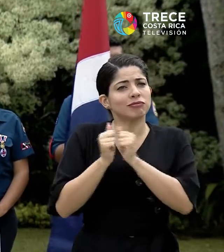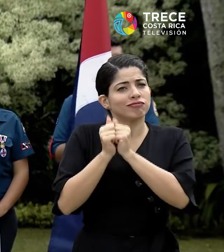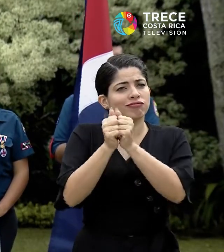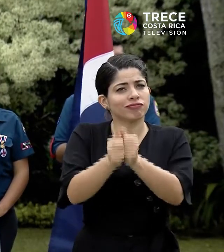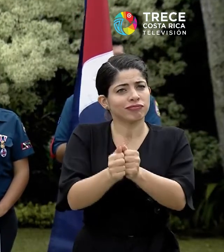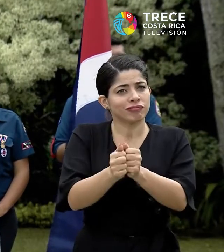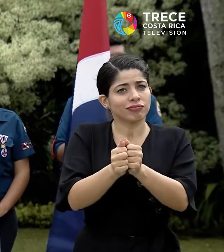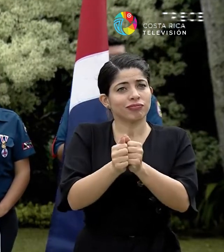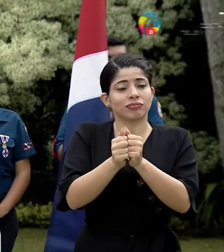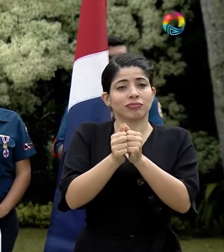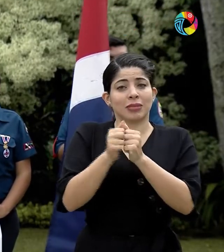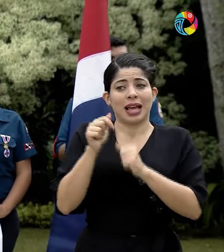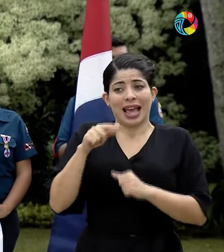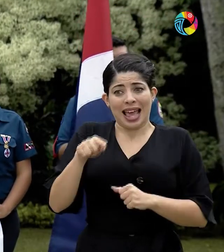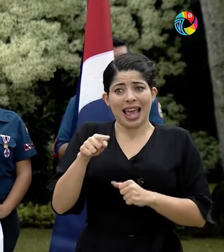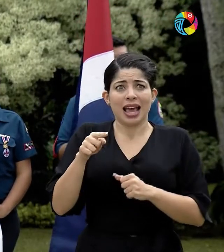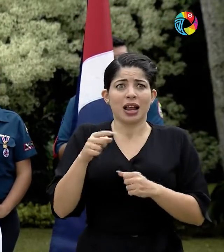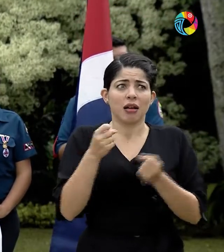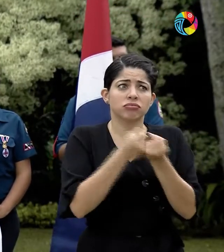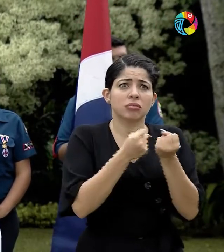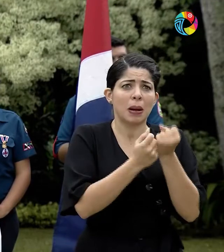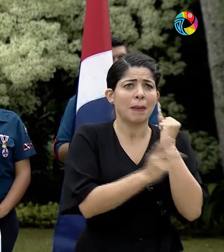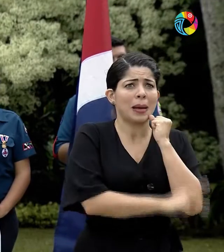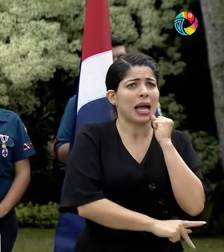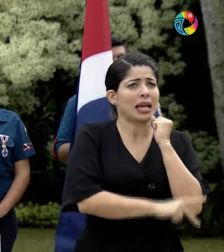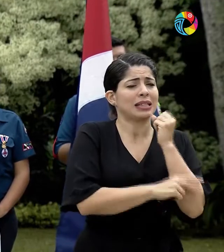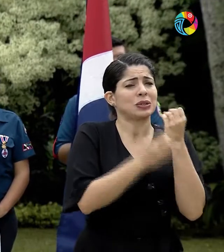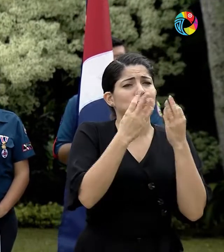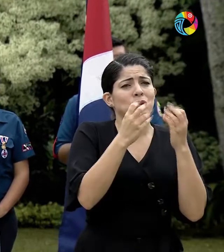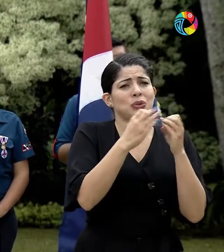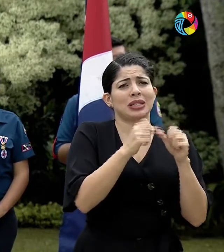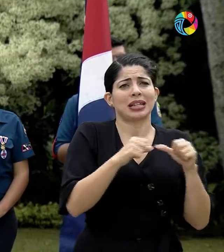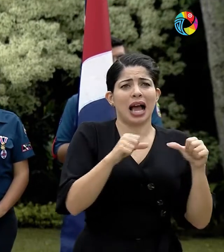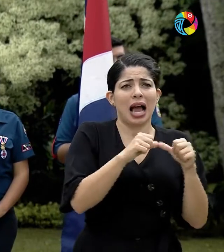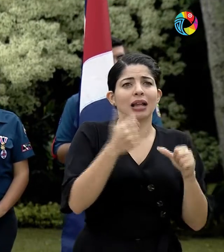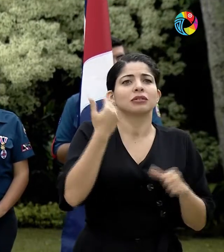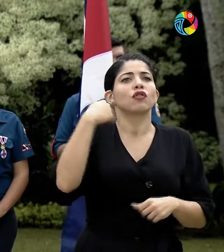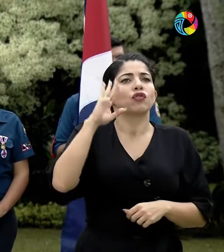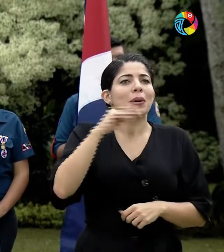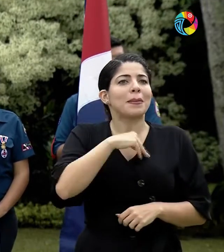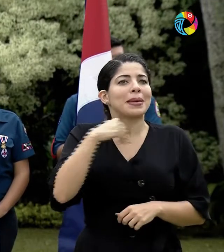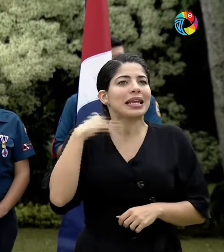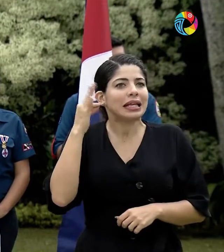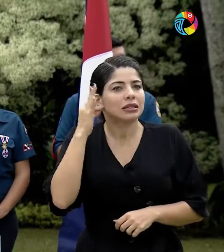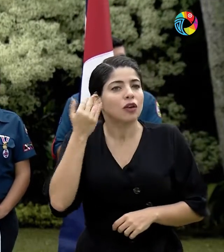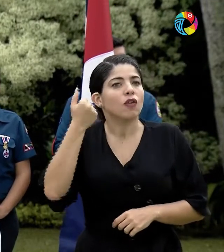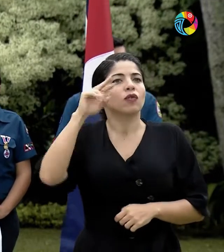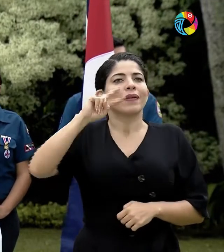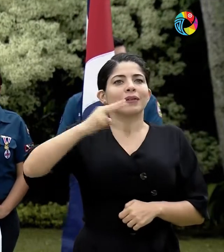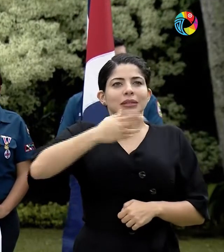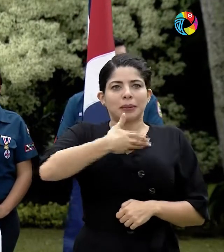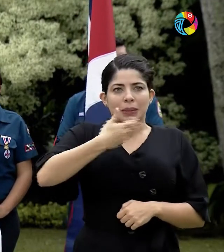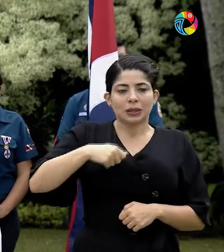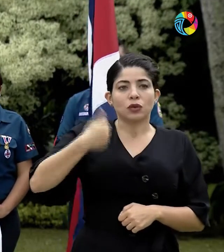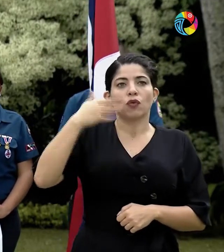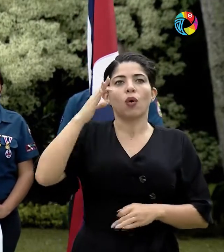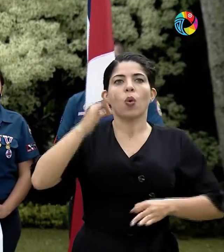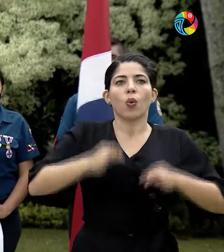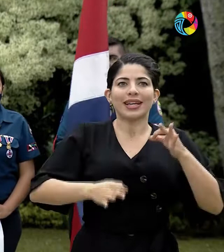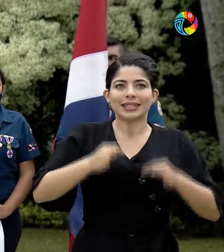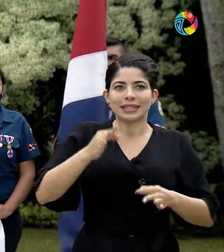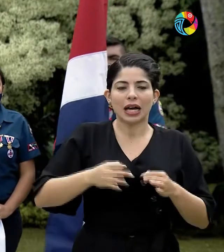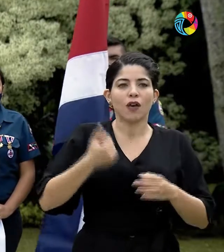que le ha dado mucho país en muchos campos, como ministra, como vicepresidenta, como jueza, como